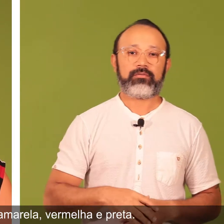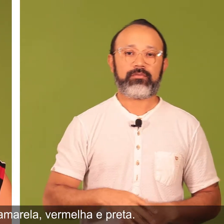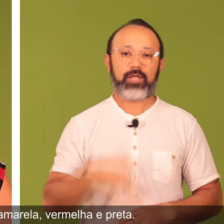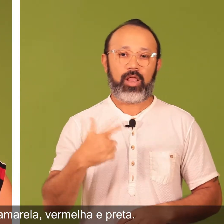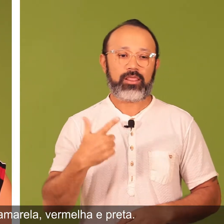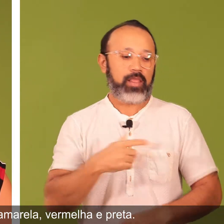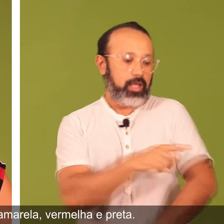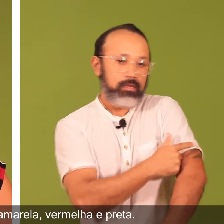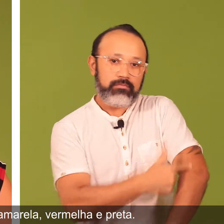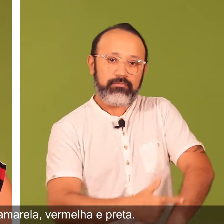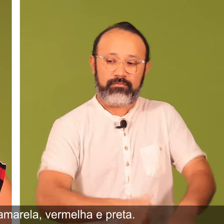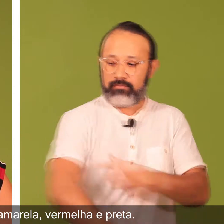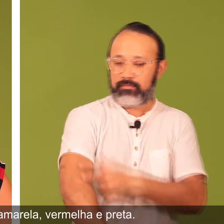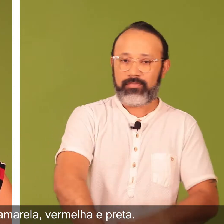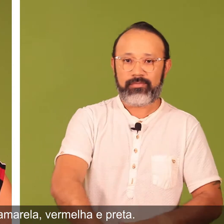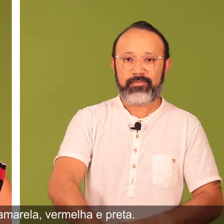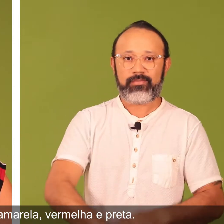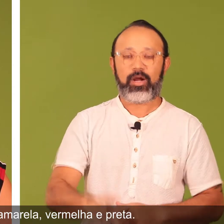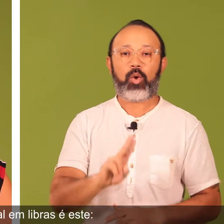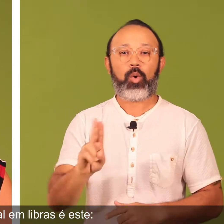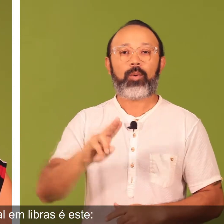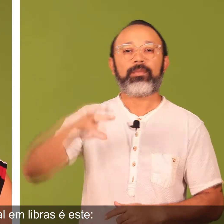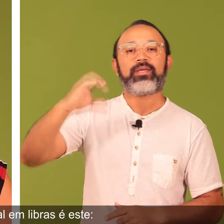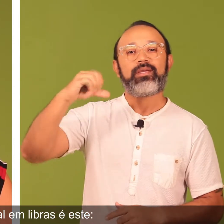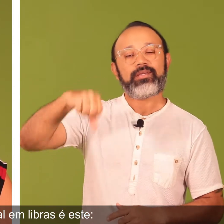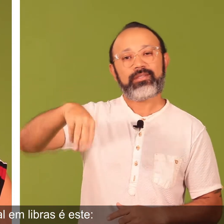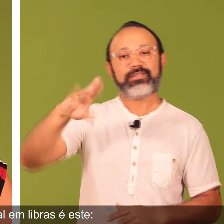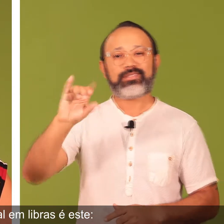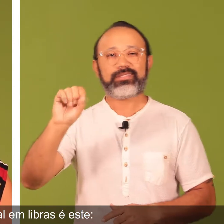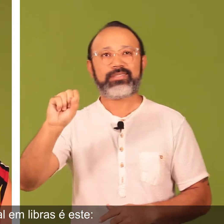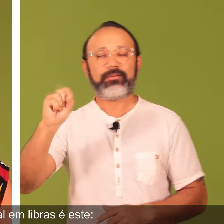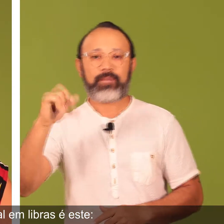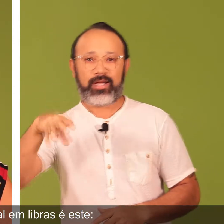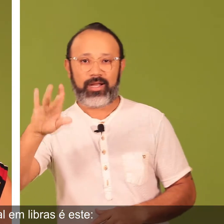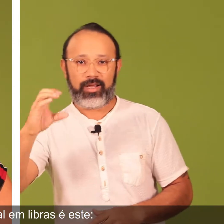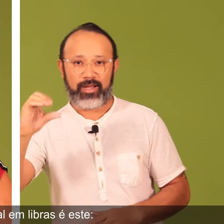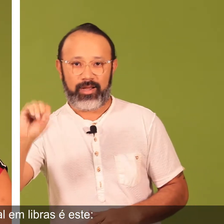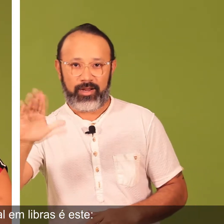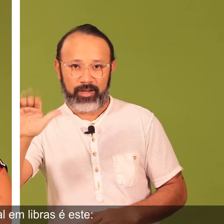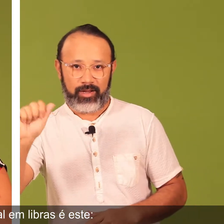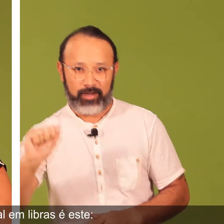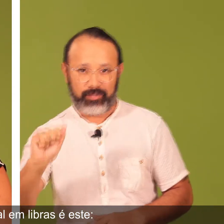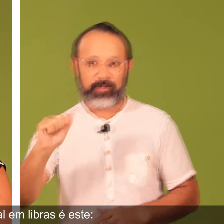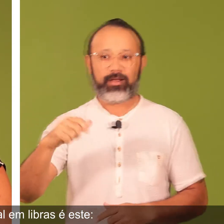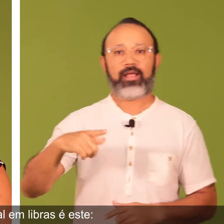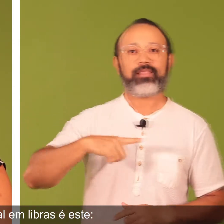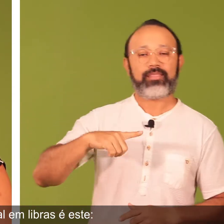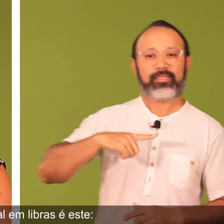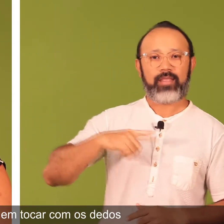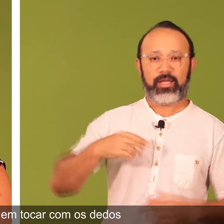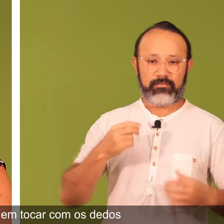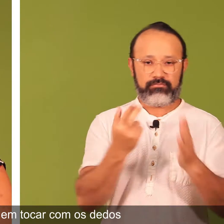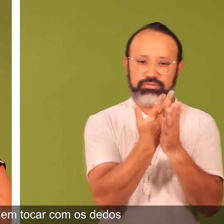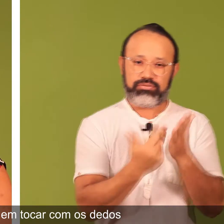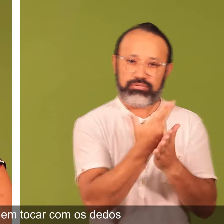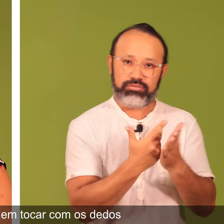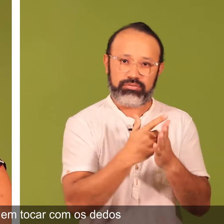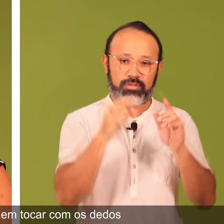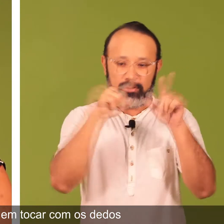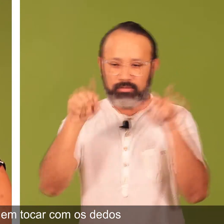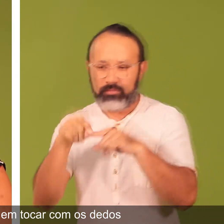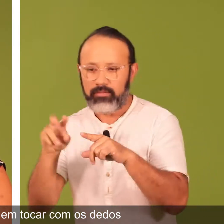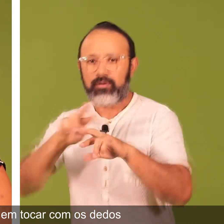branca amarela vermelha e preta o meu sinal em Libras é esse e o